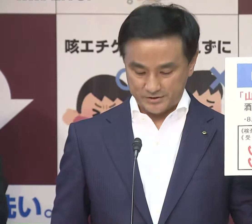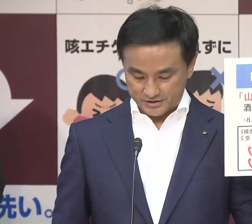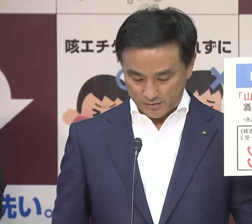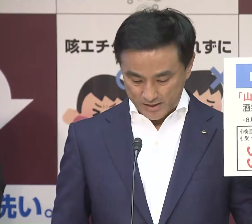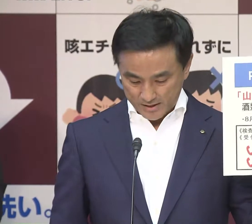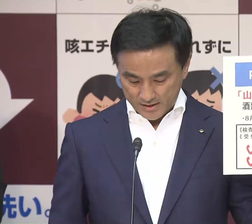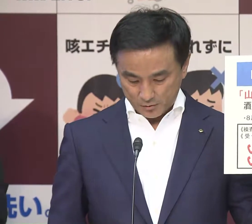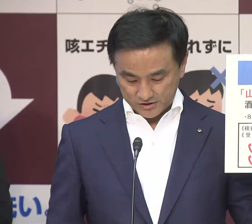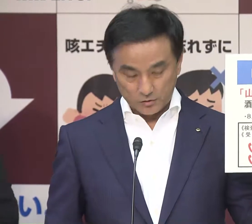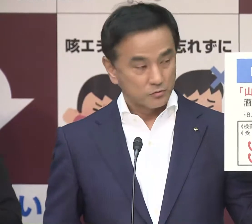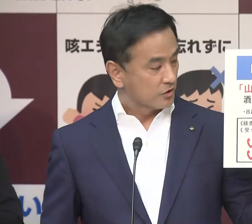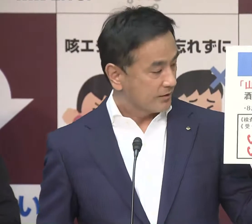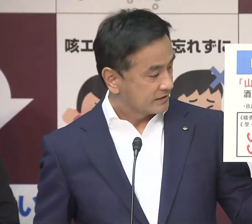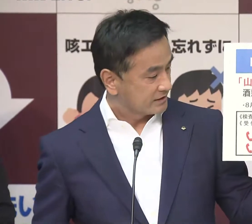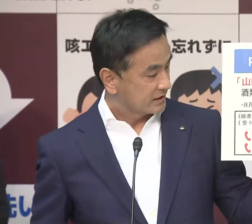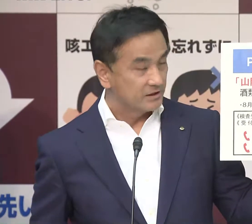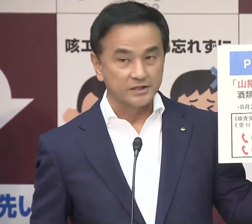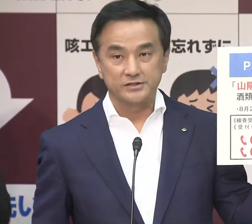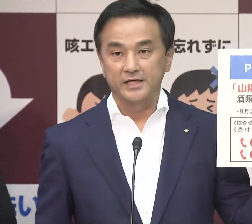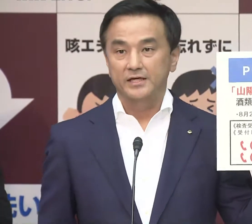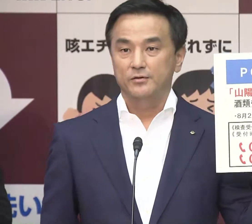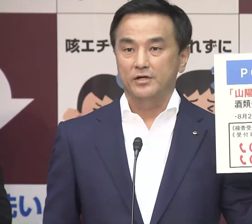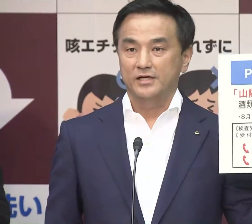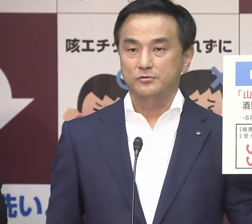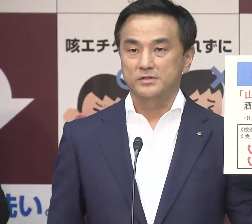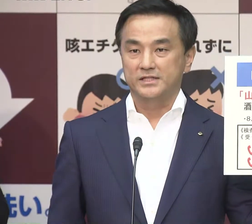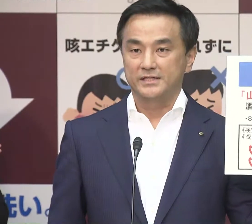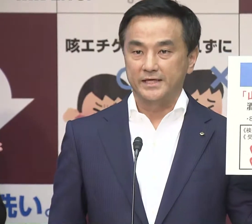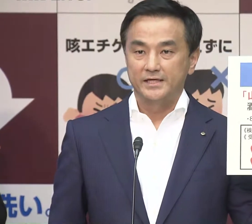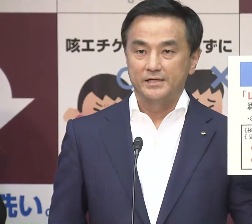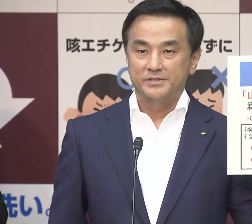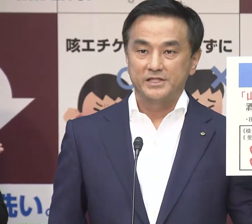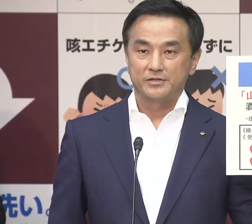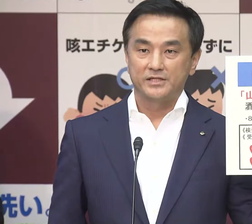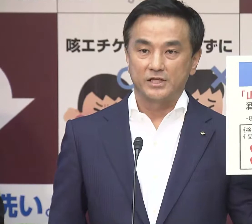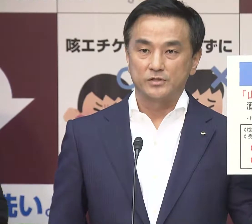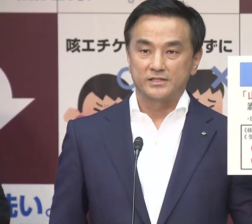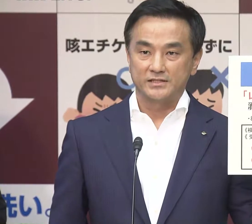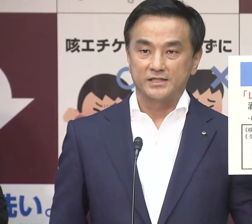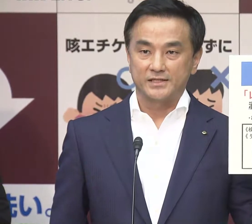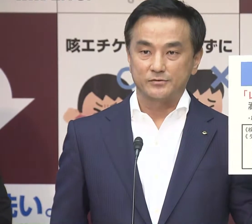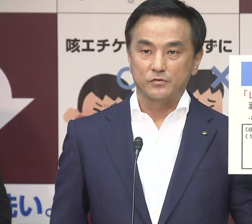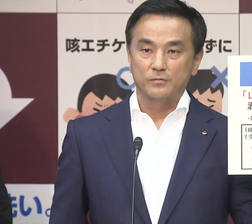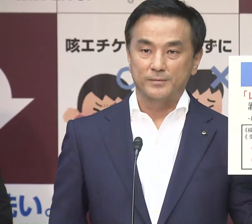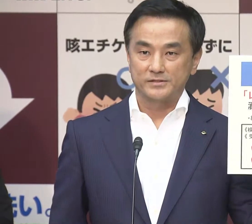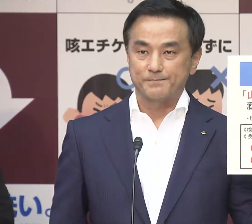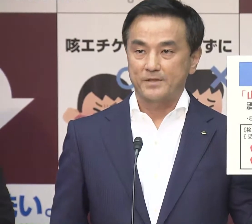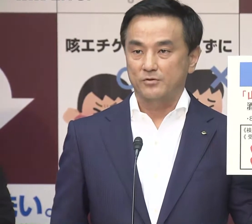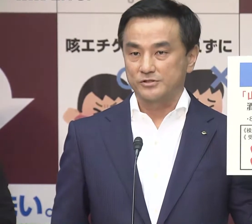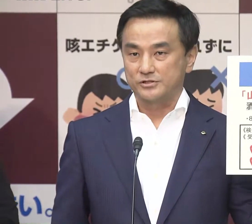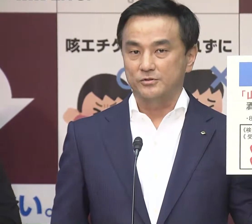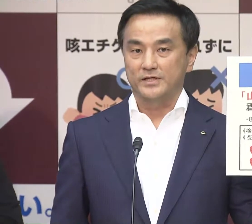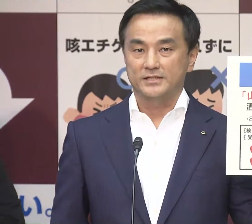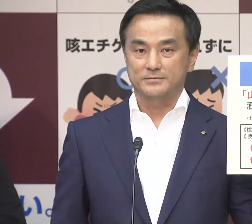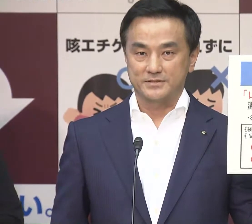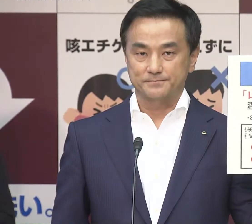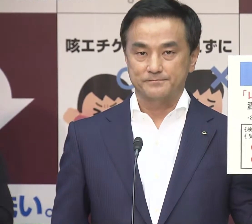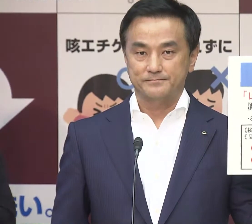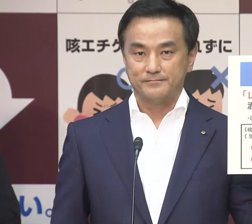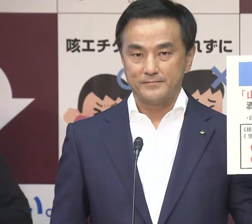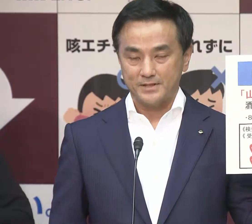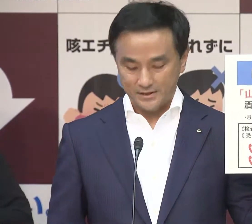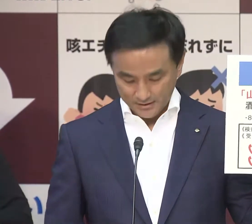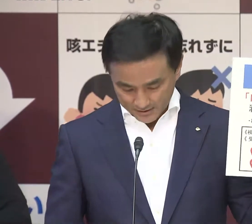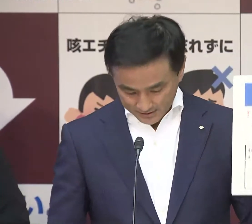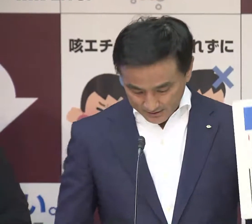におかれましては、こちらのお問い合わせ先にですね、ご連絡をいただいて、PCR 検査を受けていただきたいと思います。よろしくお願いいたします。